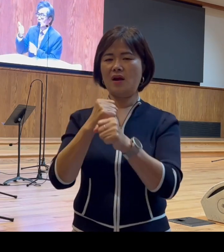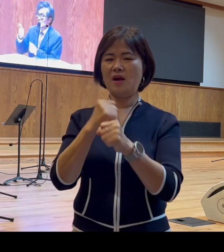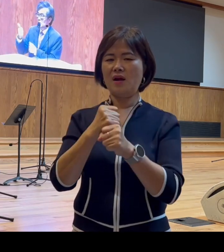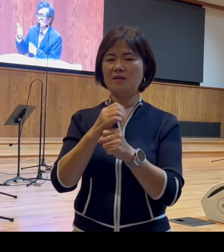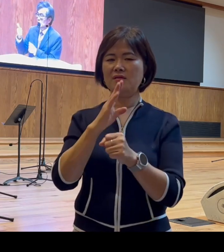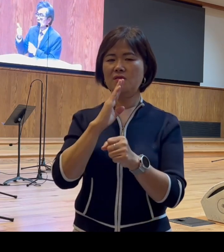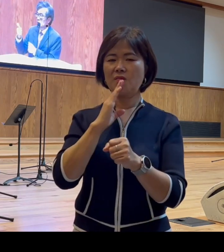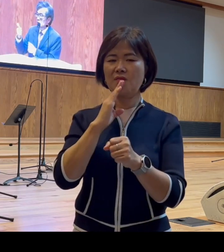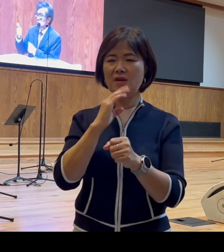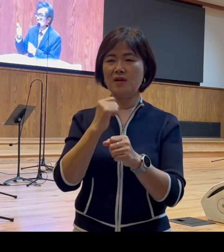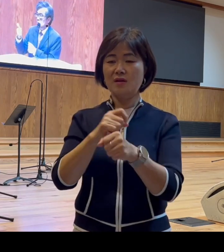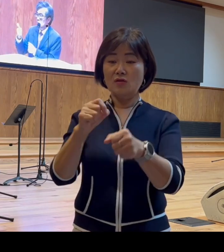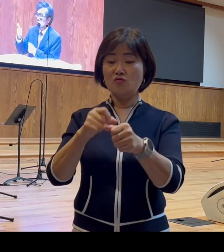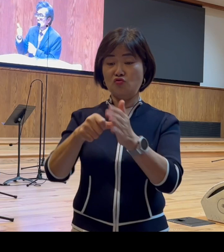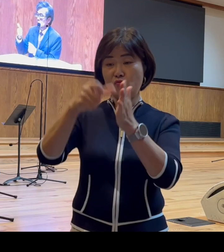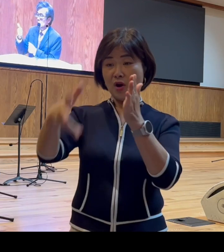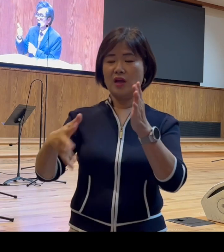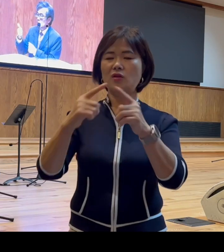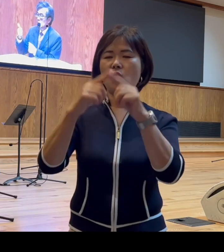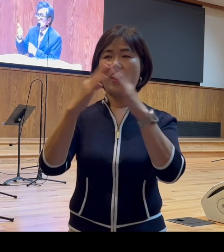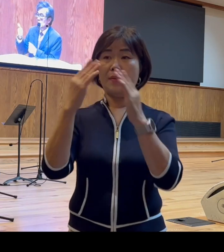주목을 받는 급성장하는 교회였잖아요.